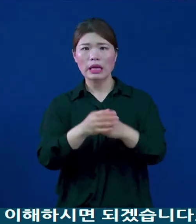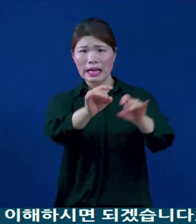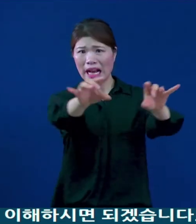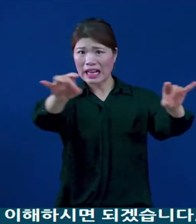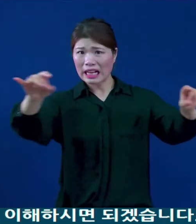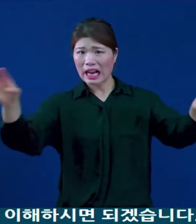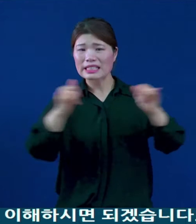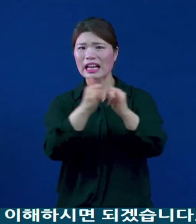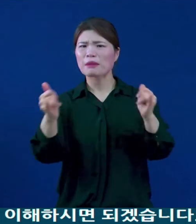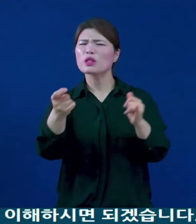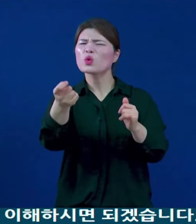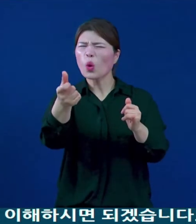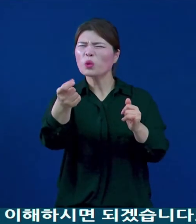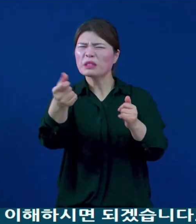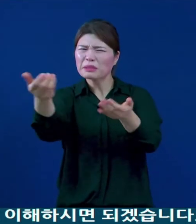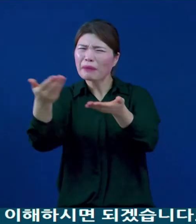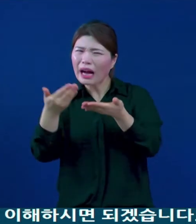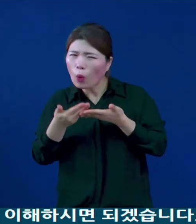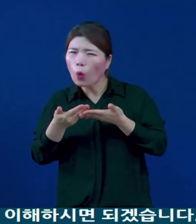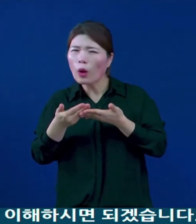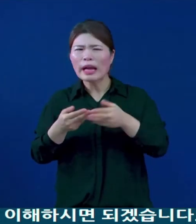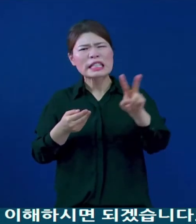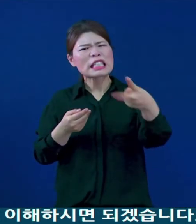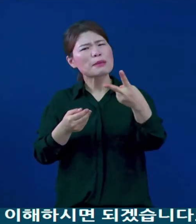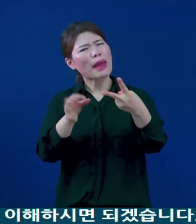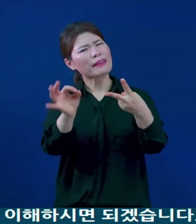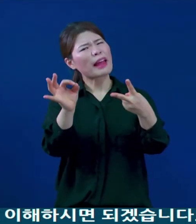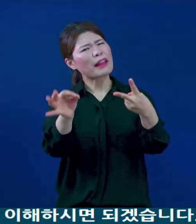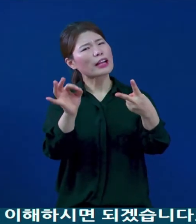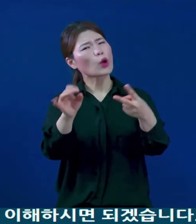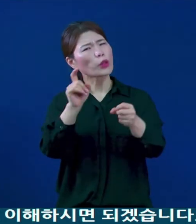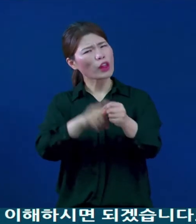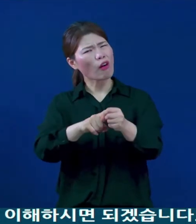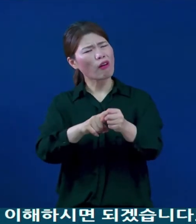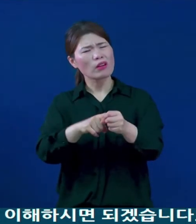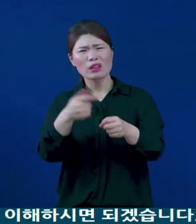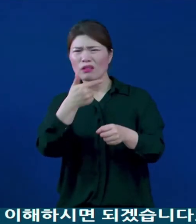받게 할지라도 200데나리온의 떡이